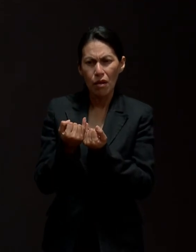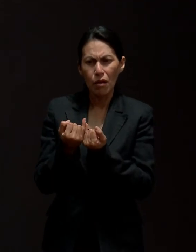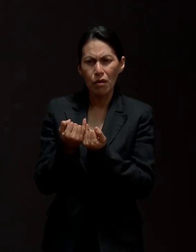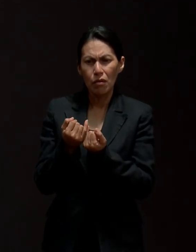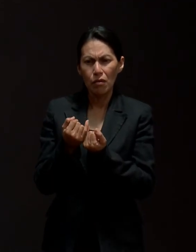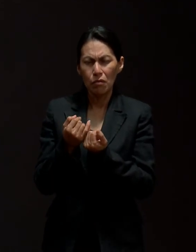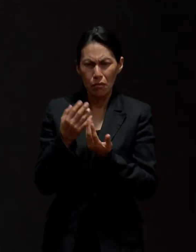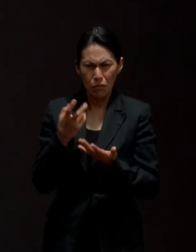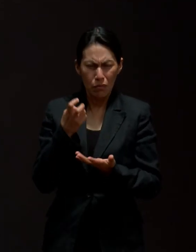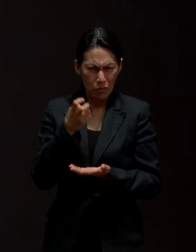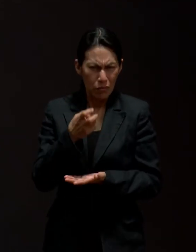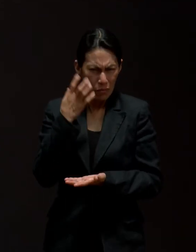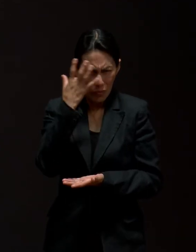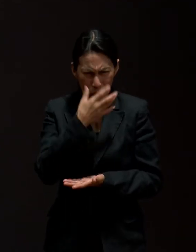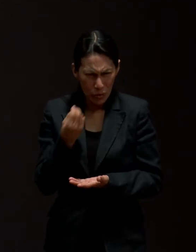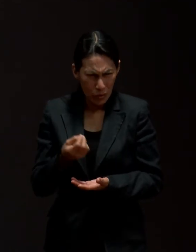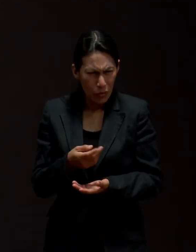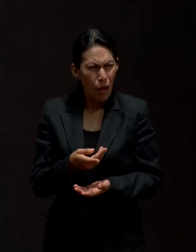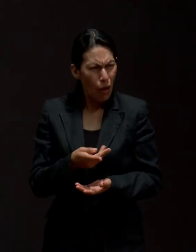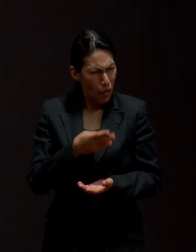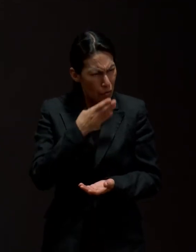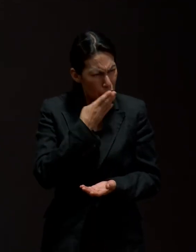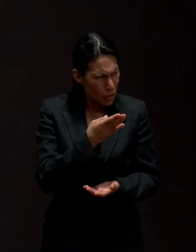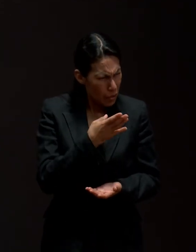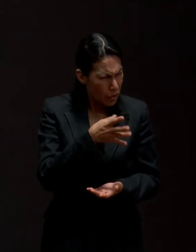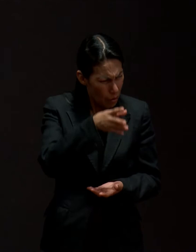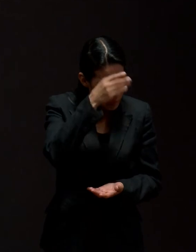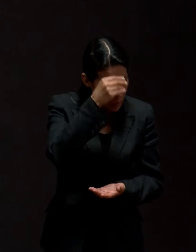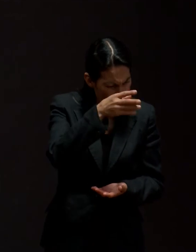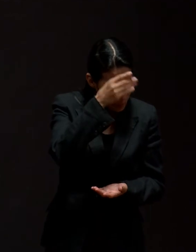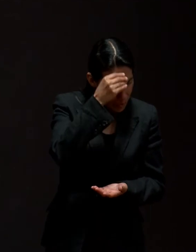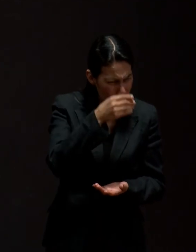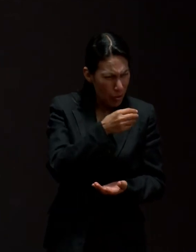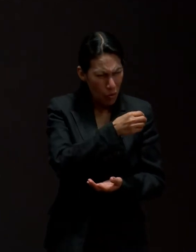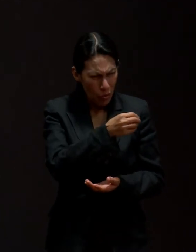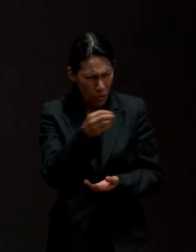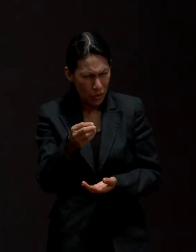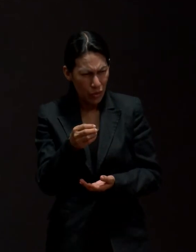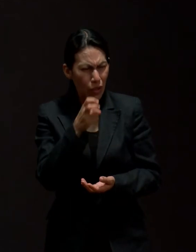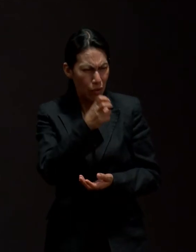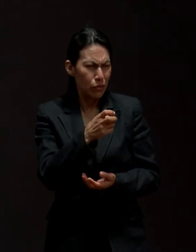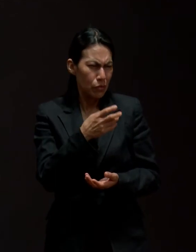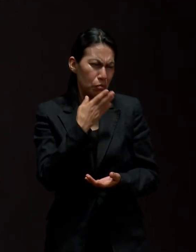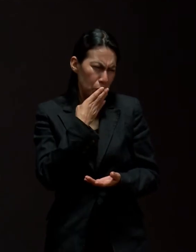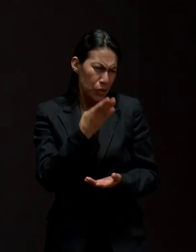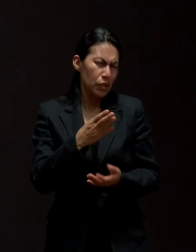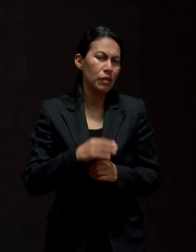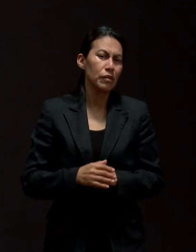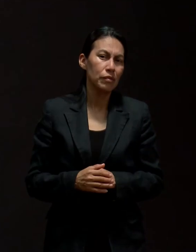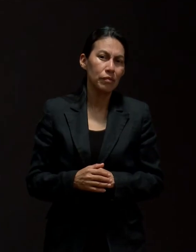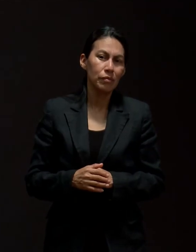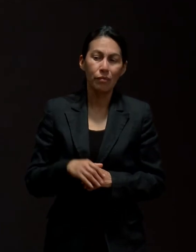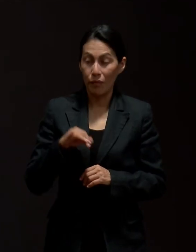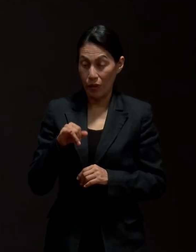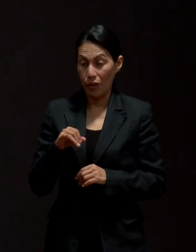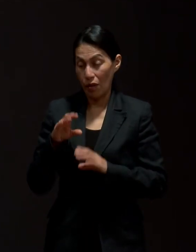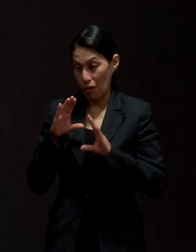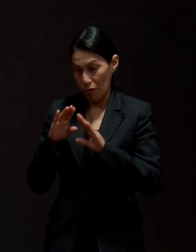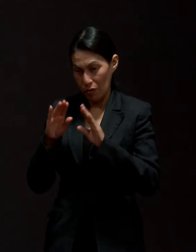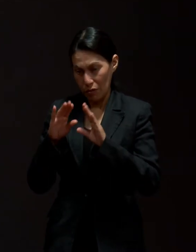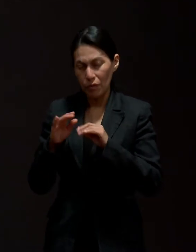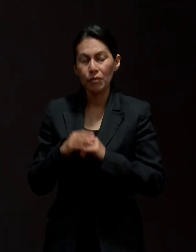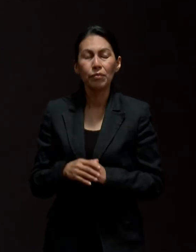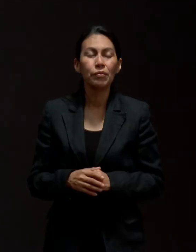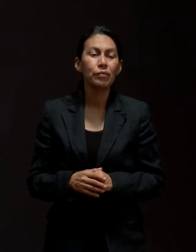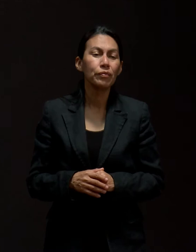en Michigan, lo hicimos, pero acá también y hay respuesta. Pues hay que aprender mucho de esas cosas. Hay que organizar